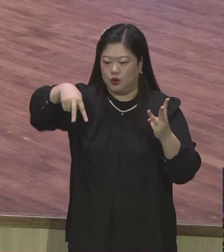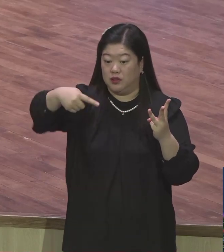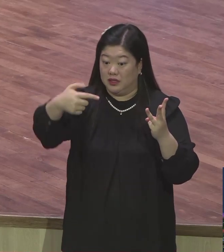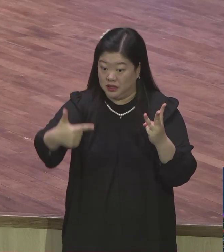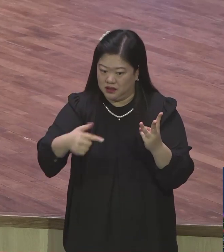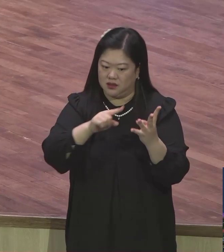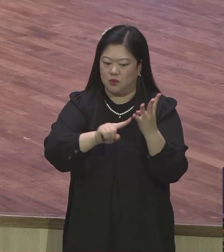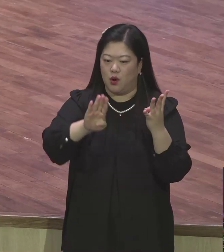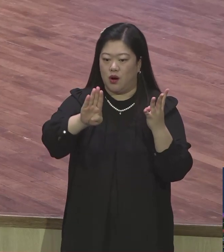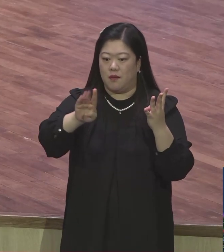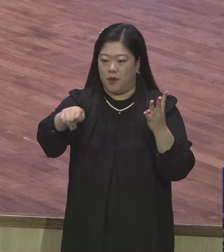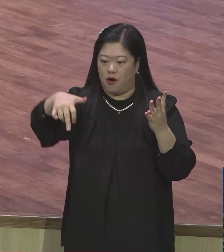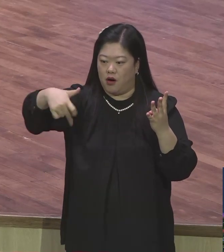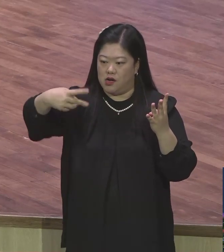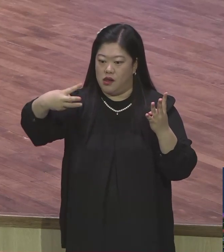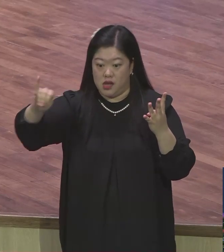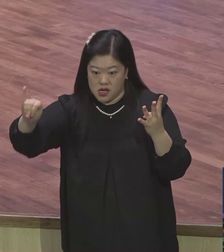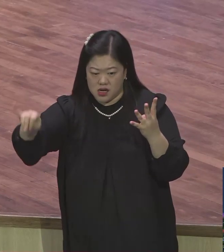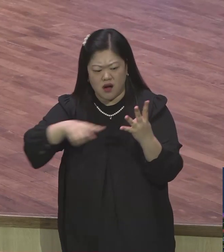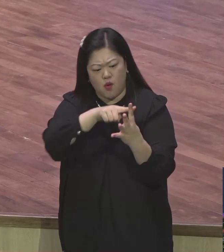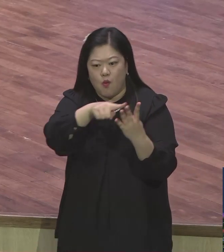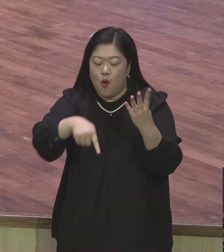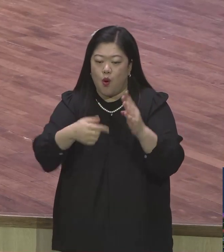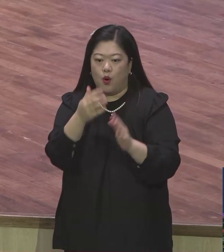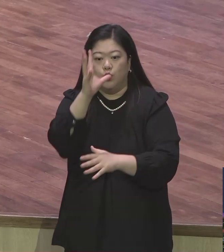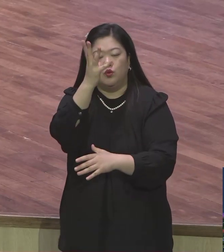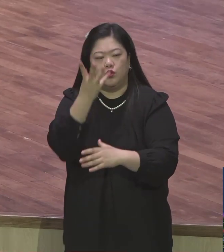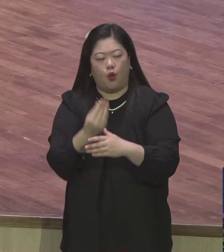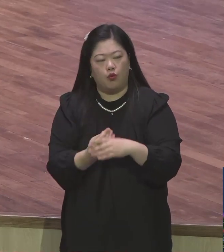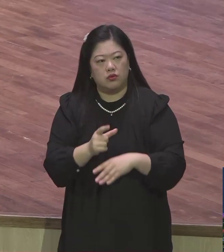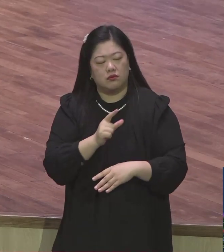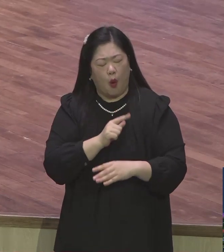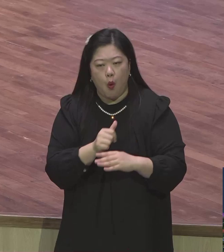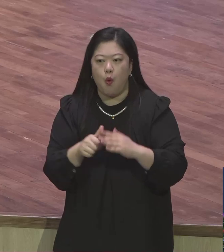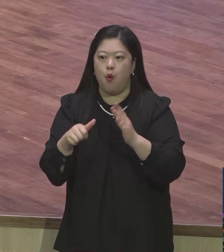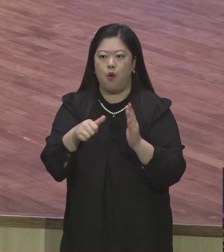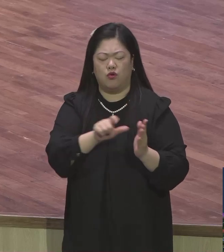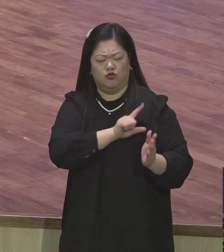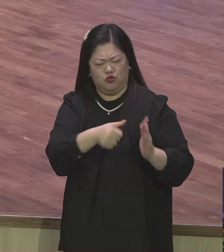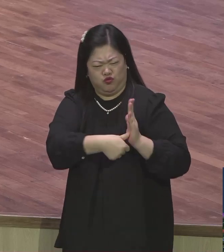찰스 바클리 같은 이런 아주 농구하면 대표적인 소위